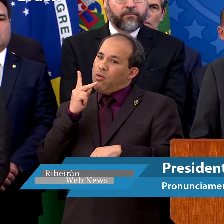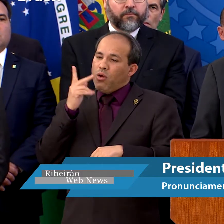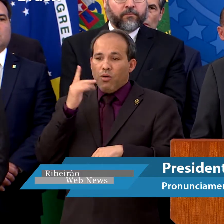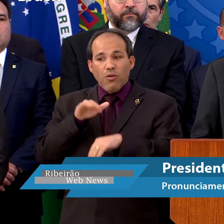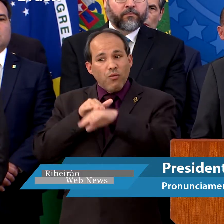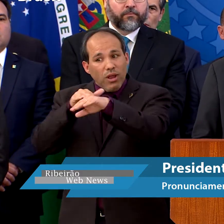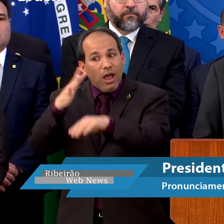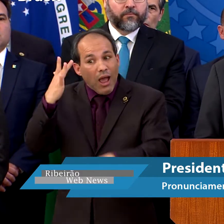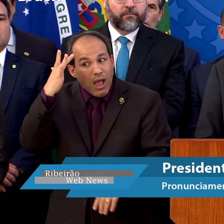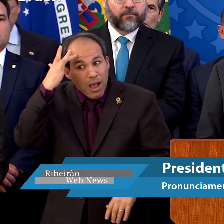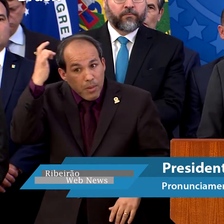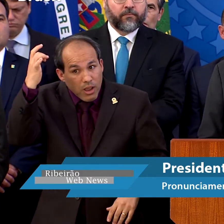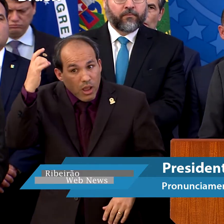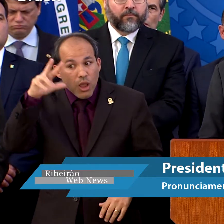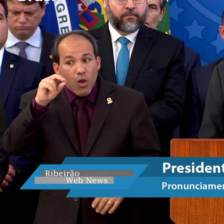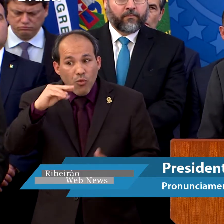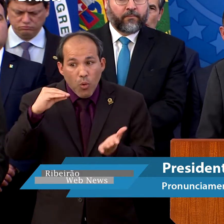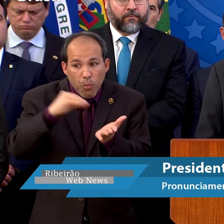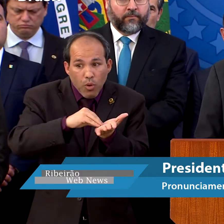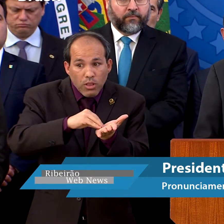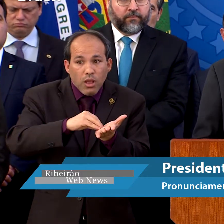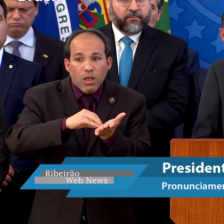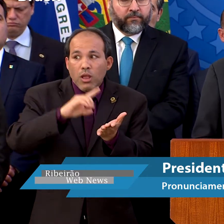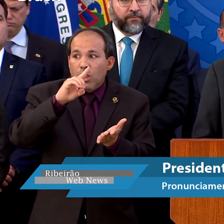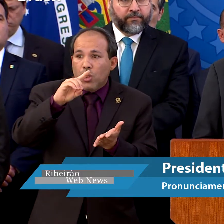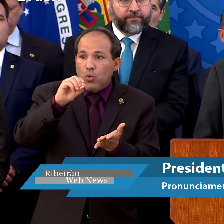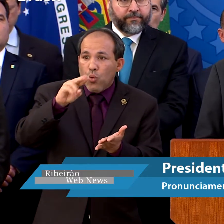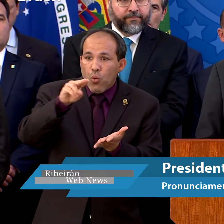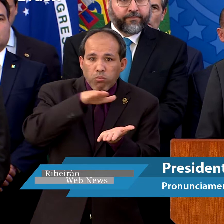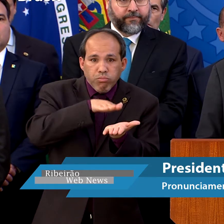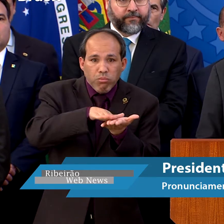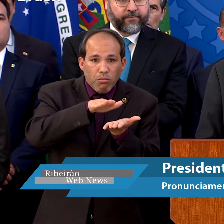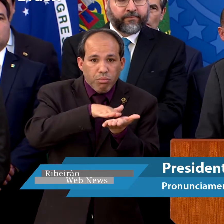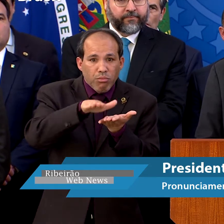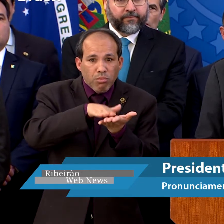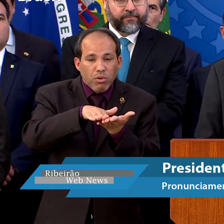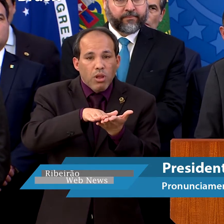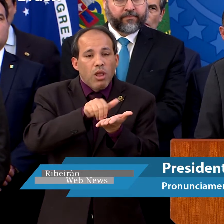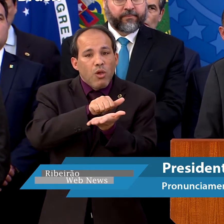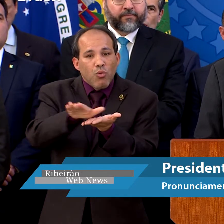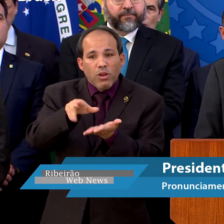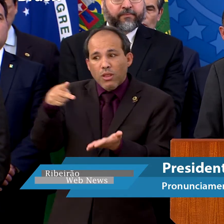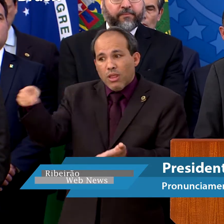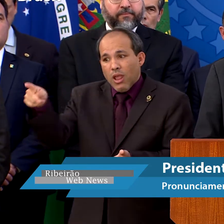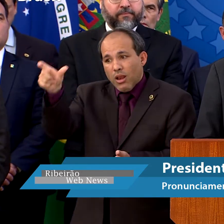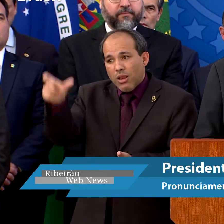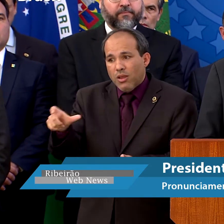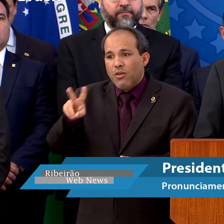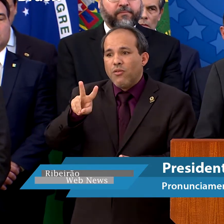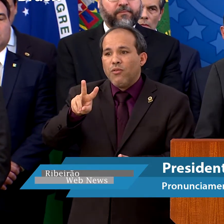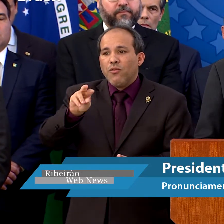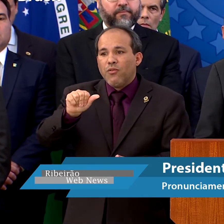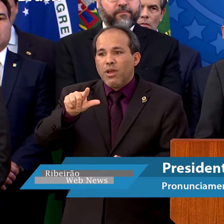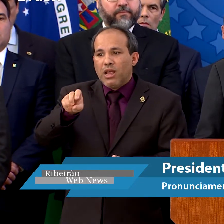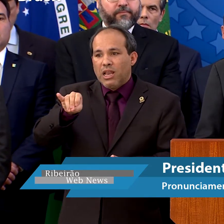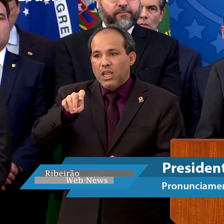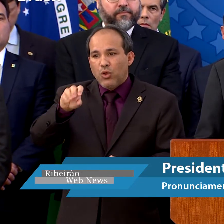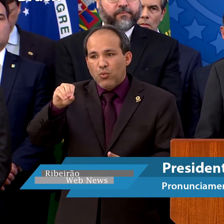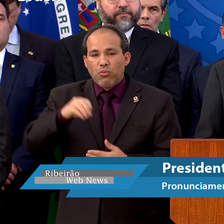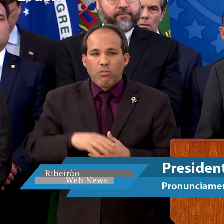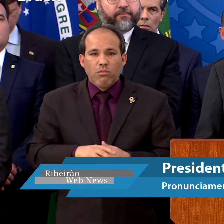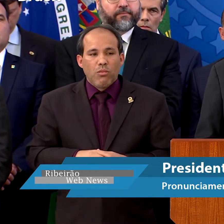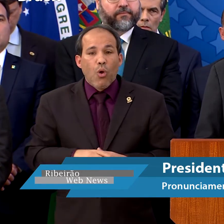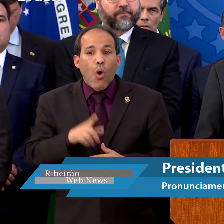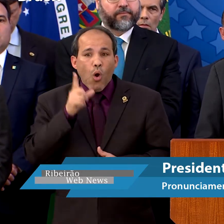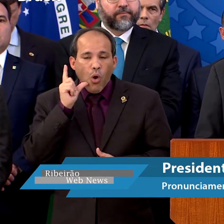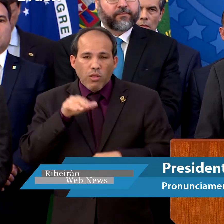e o diário oficial da união publicaria a exoneração do seu valença a ir pelo ketury de